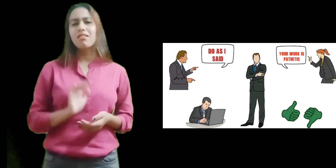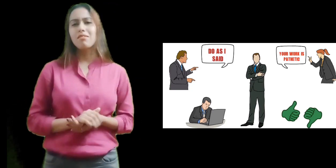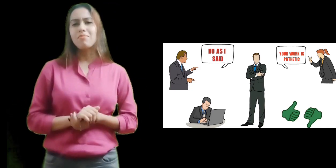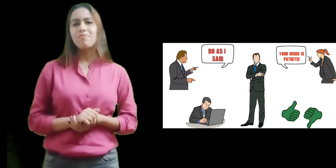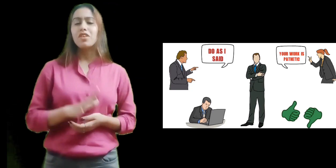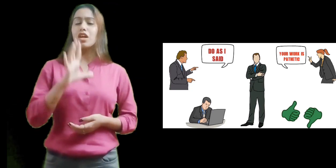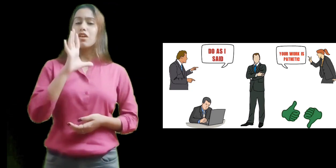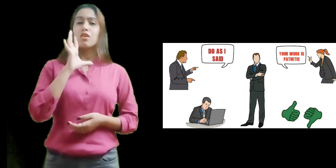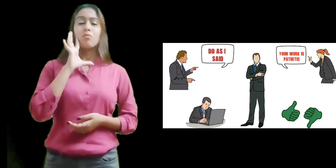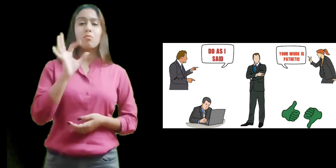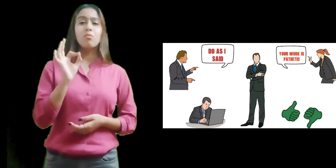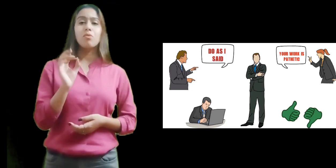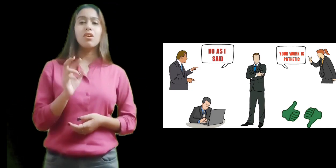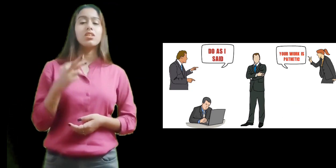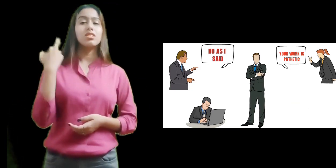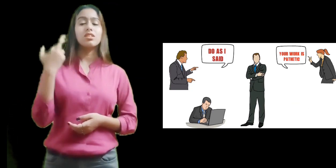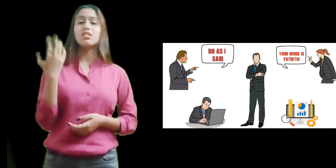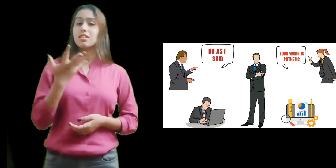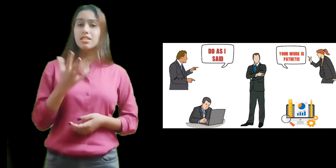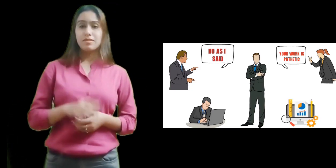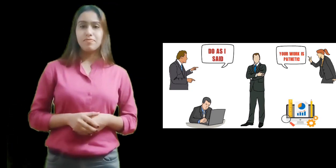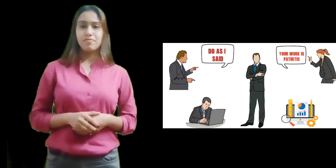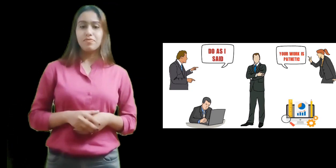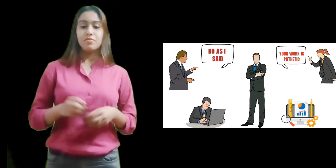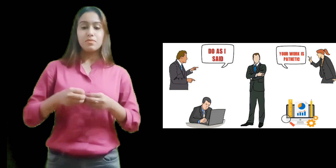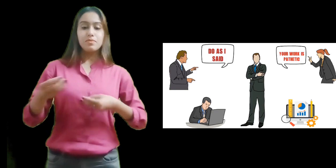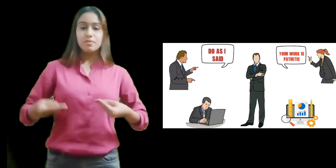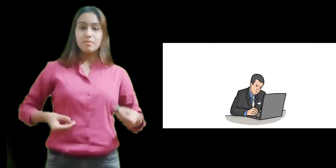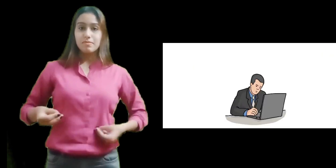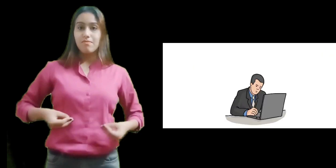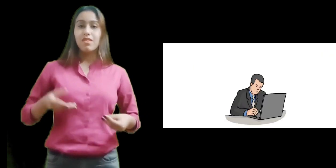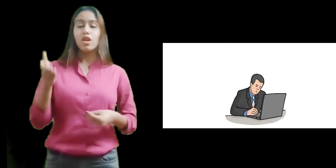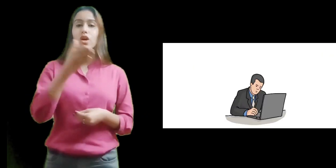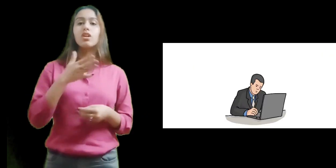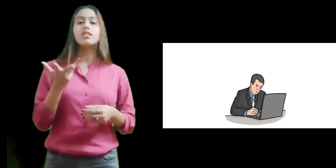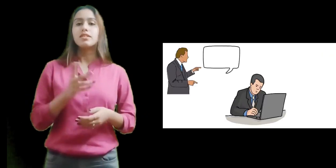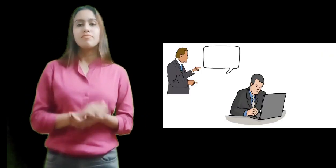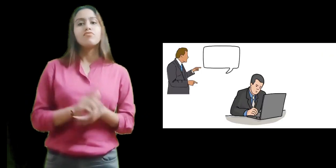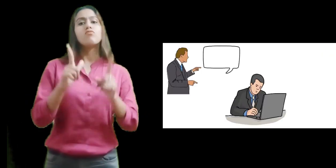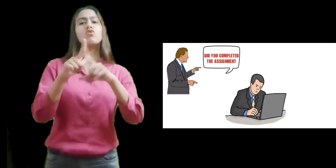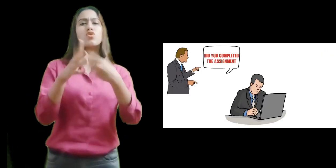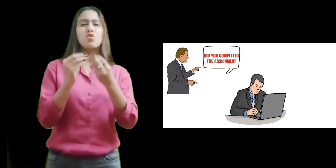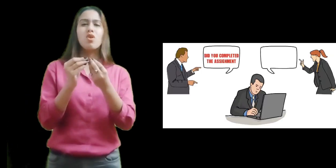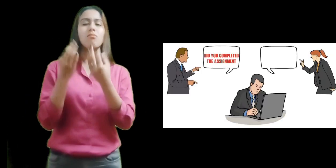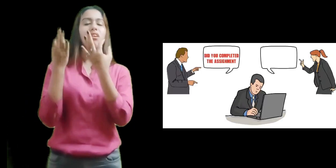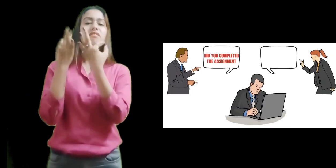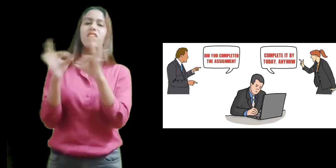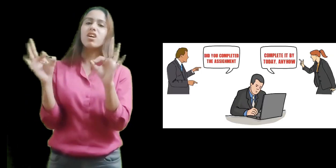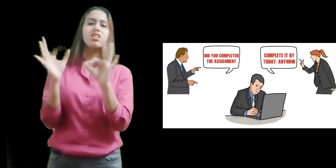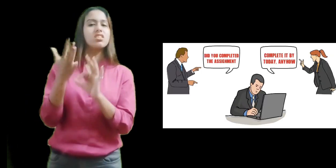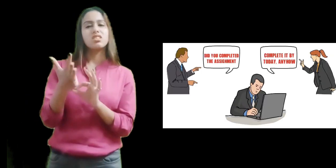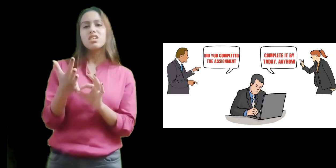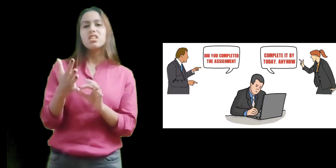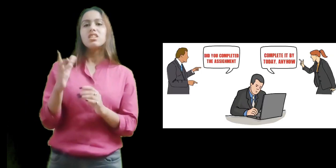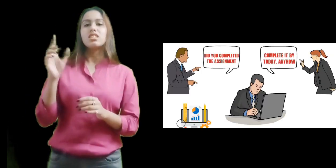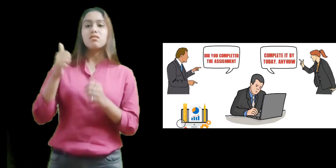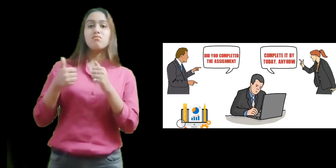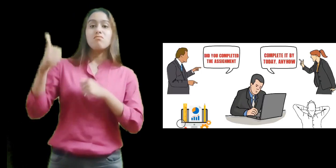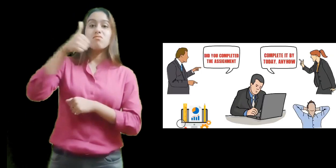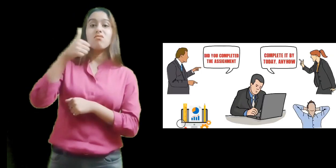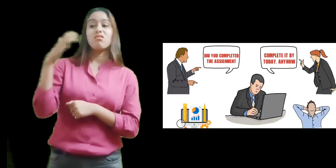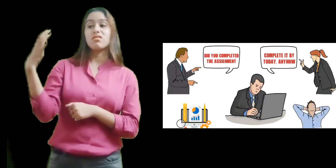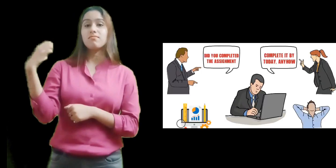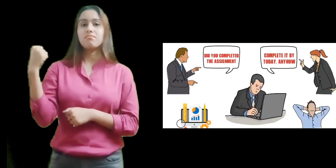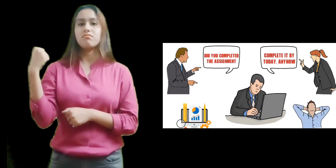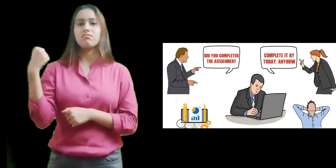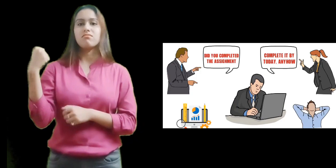है जो लोगों को नौकरी के बजाय बिजनेस करने के लिए एनकरेज करता है। जॉब में आपकी फ्रीडम मालिक के हाथ में होगी, जबकि बिजनेस में आप अपने खुद